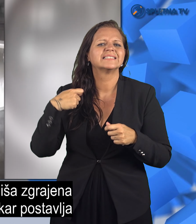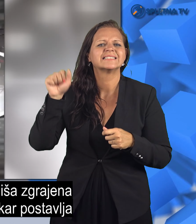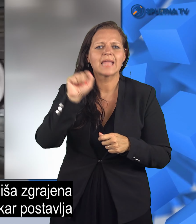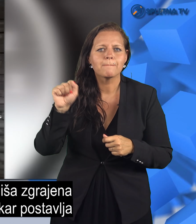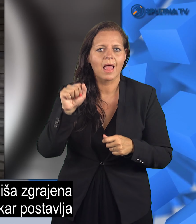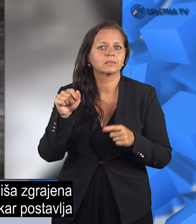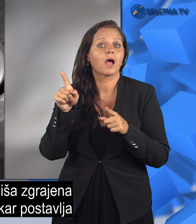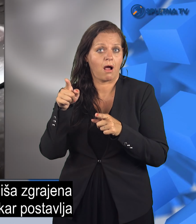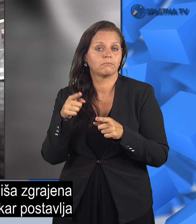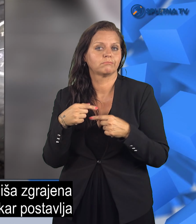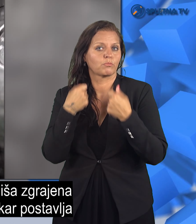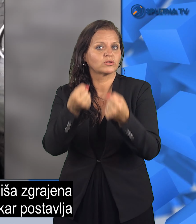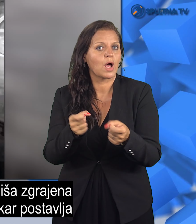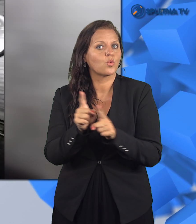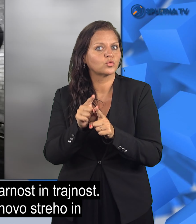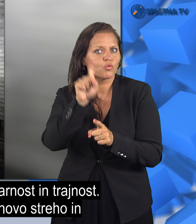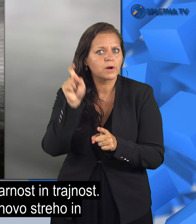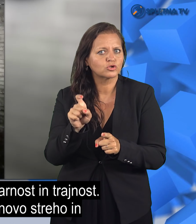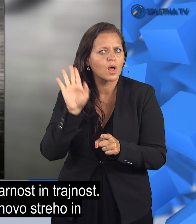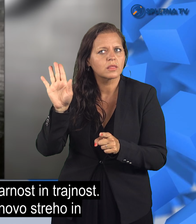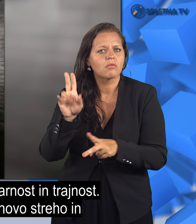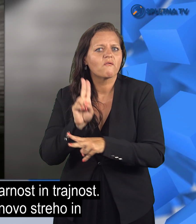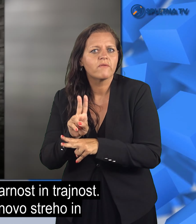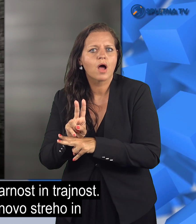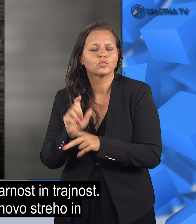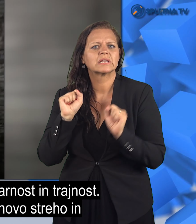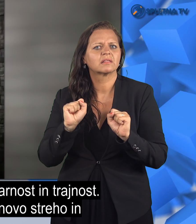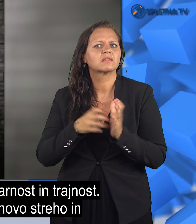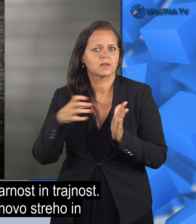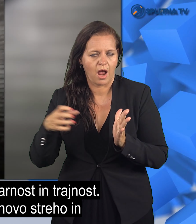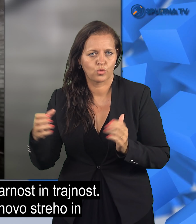kar postavlja pod vprašanj njeno varnost in trajnost.